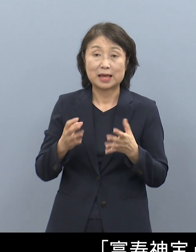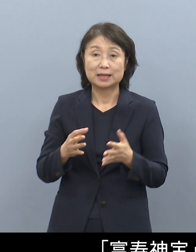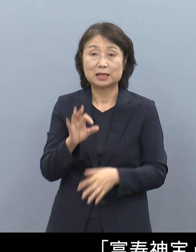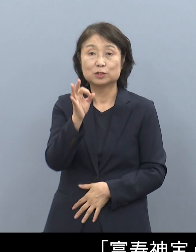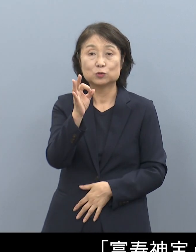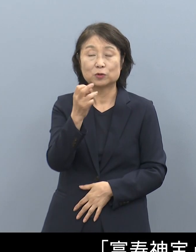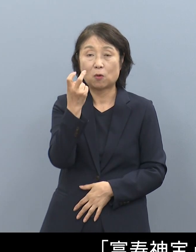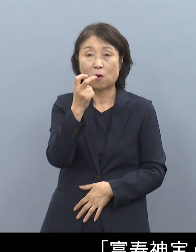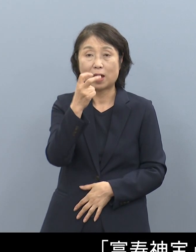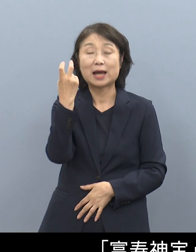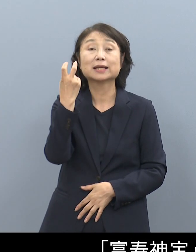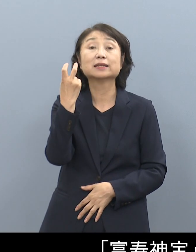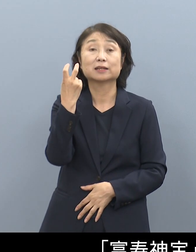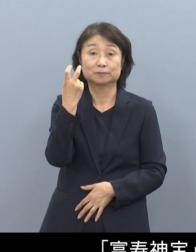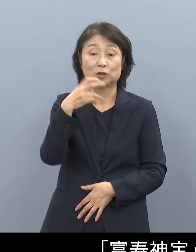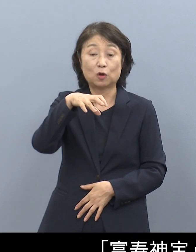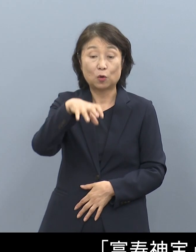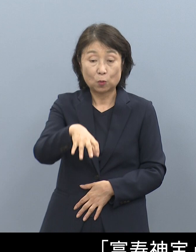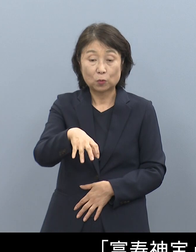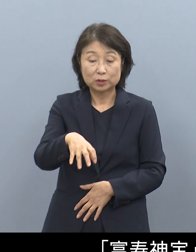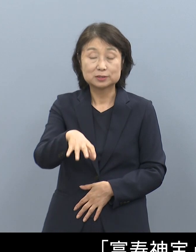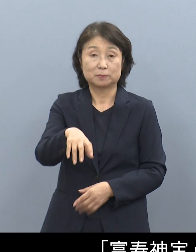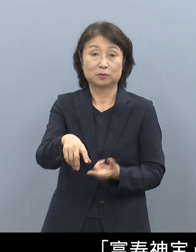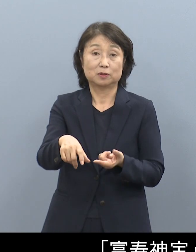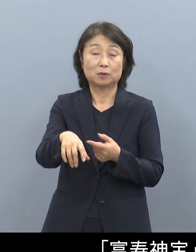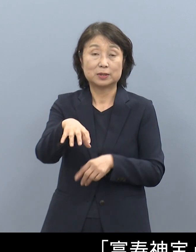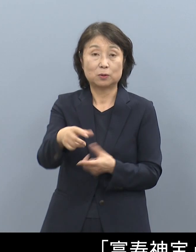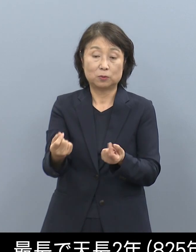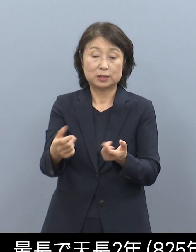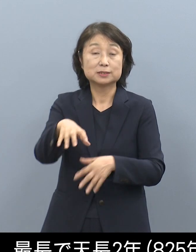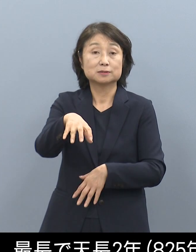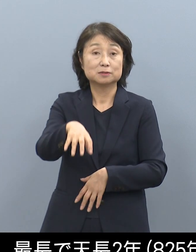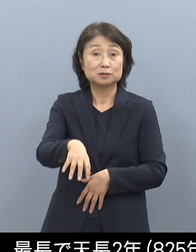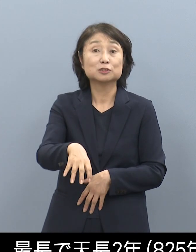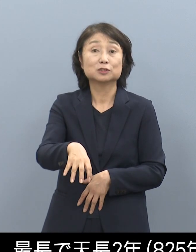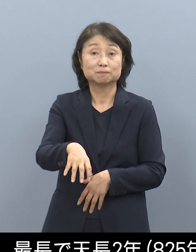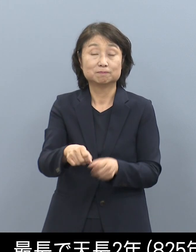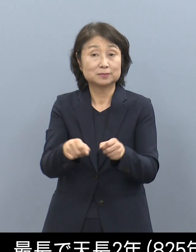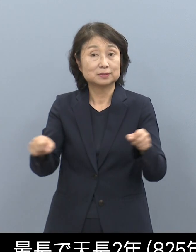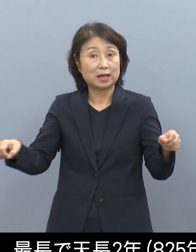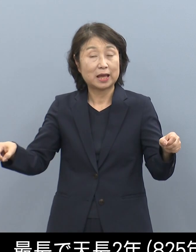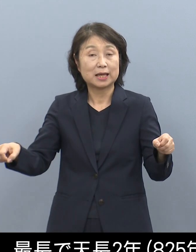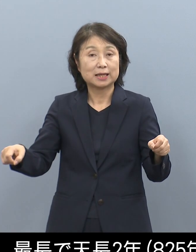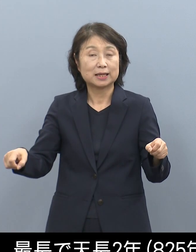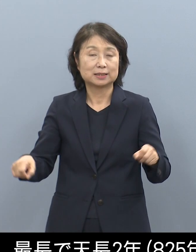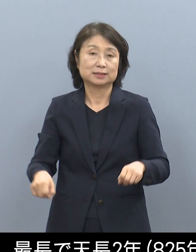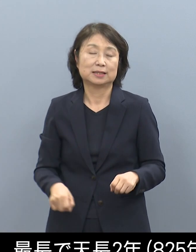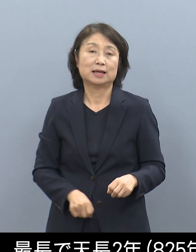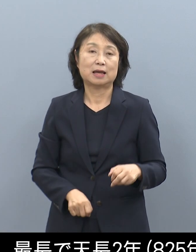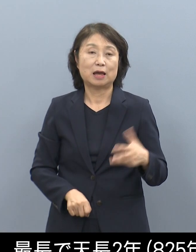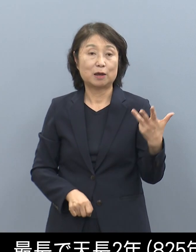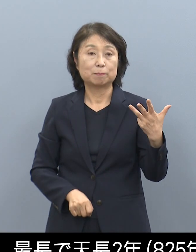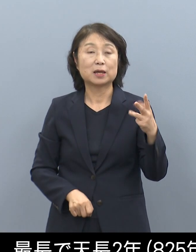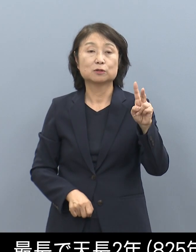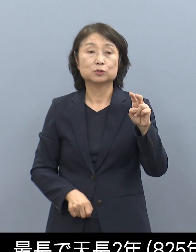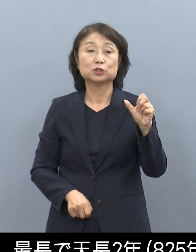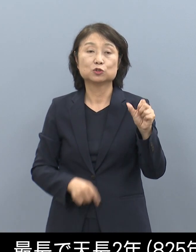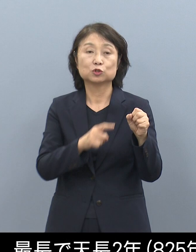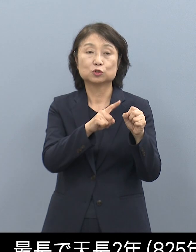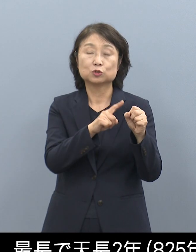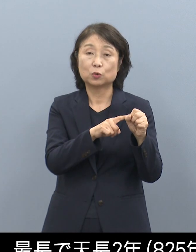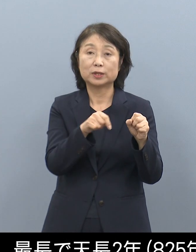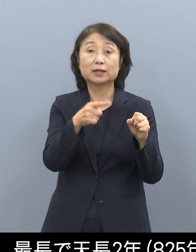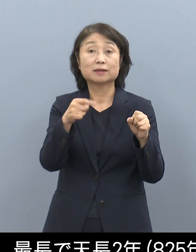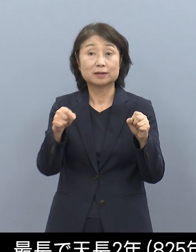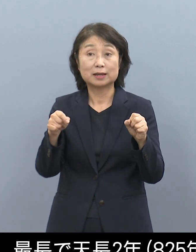により、史跡指定地のほぼ同一地点において、最長で天長2年825年